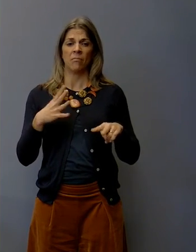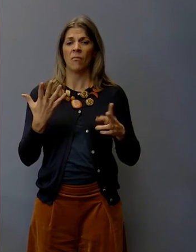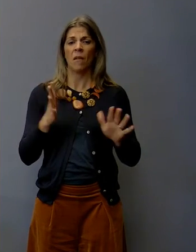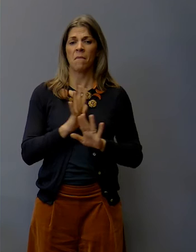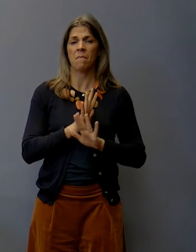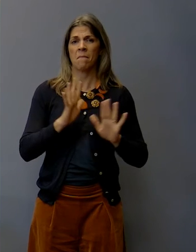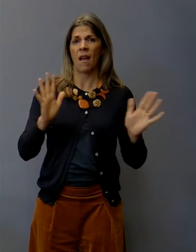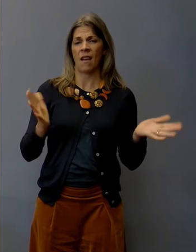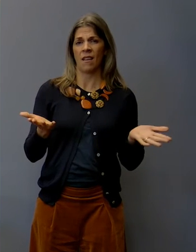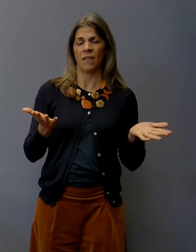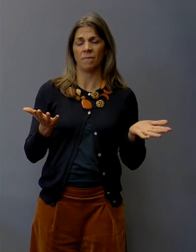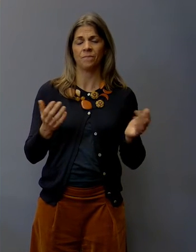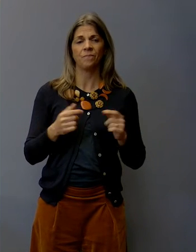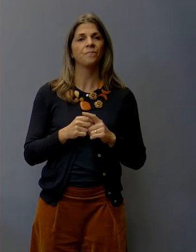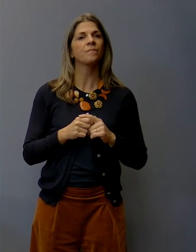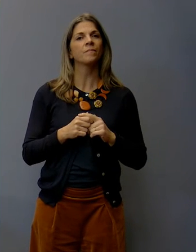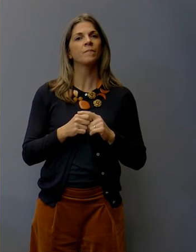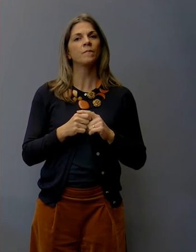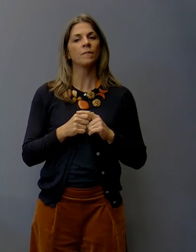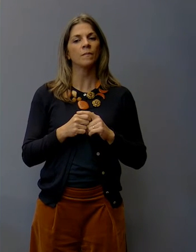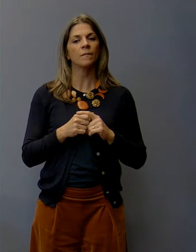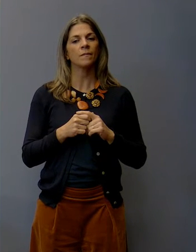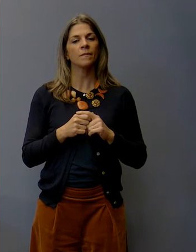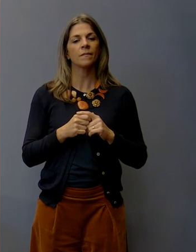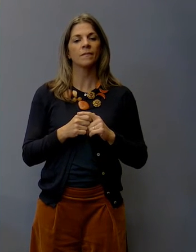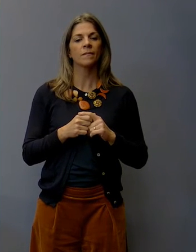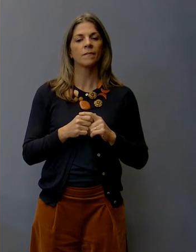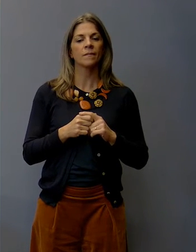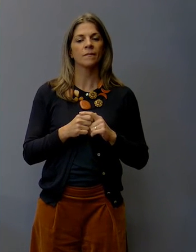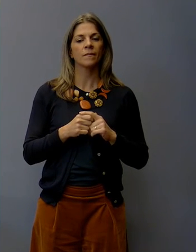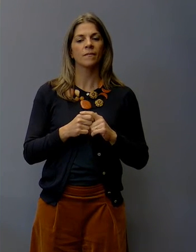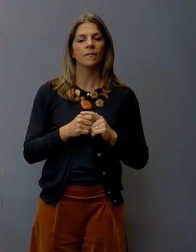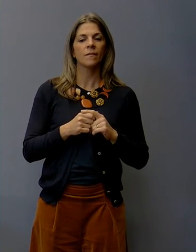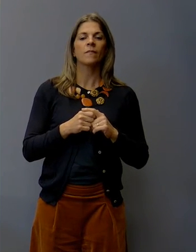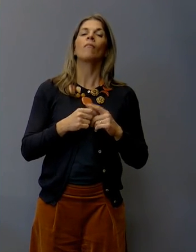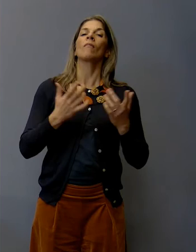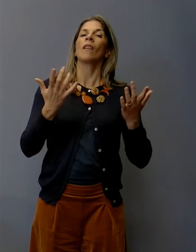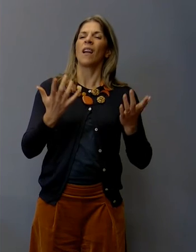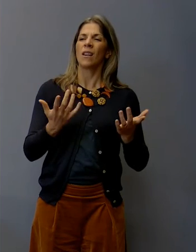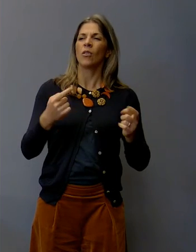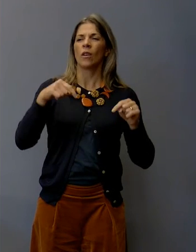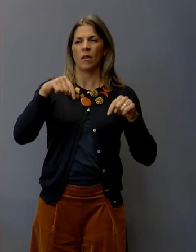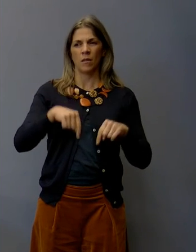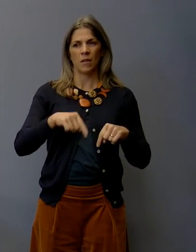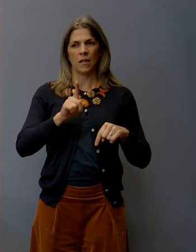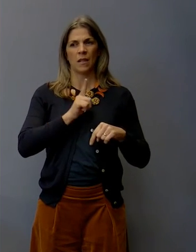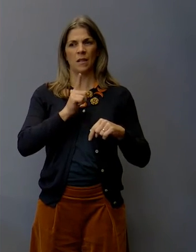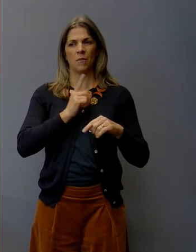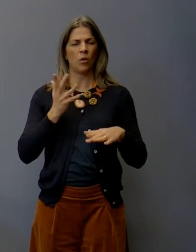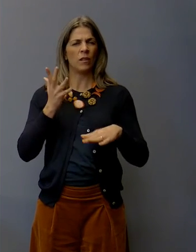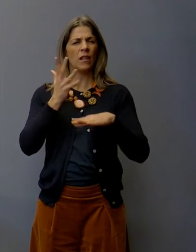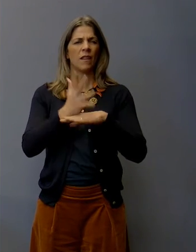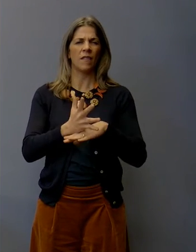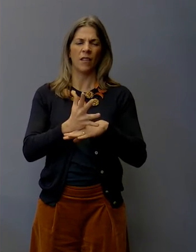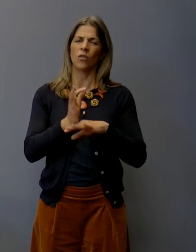bene oggi per questo il mio elemento di valutazione oggi è più politico perché io ho proposto anche una serie di